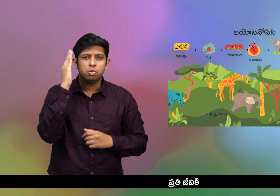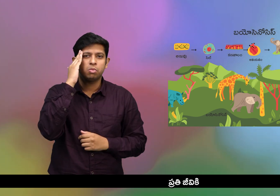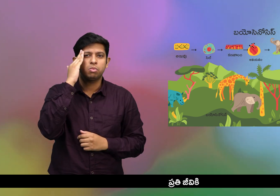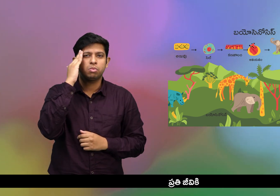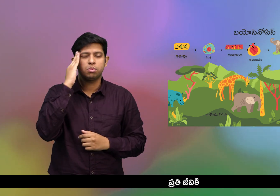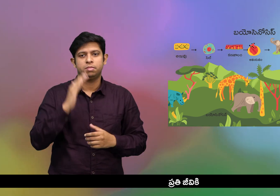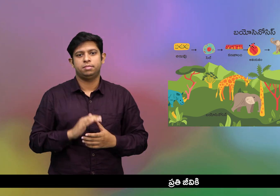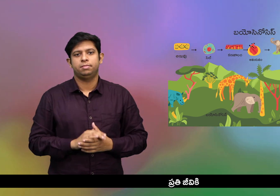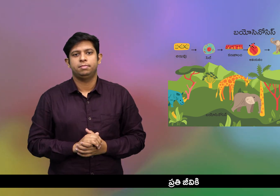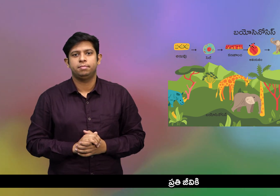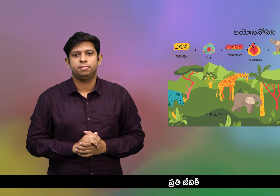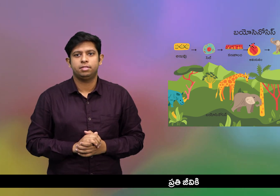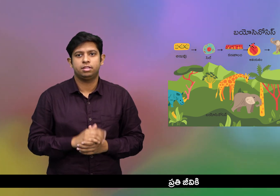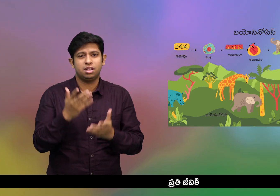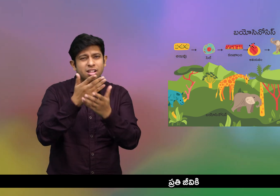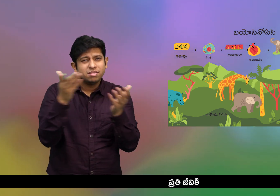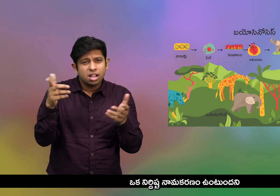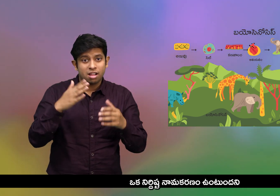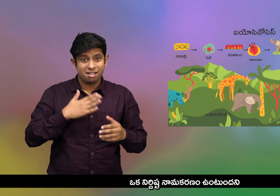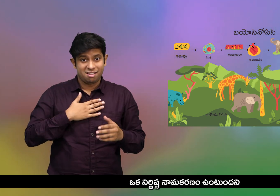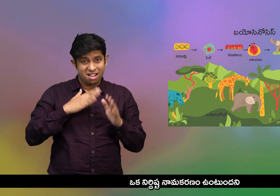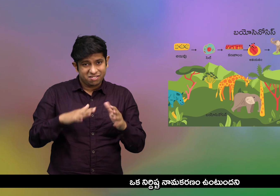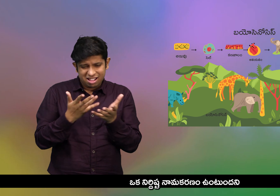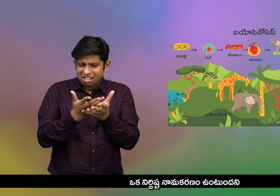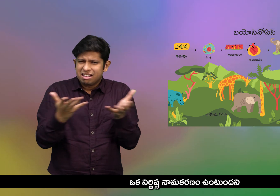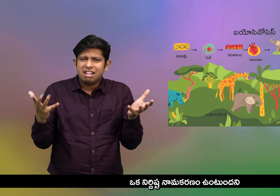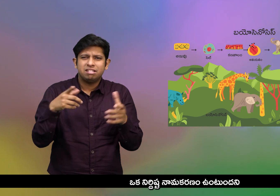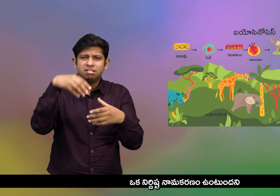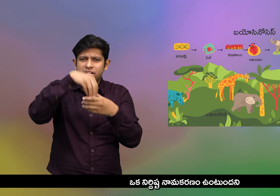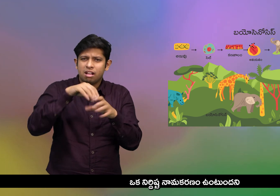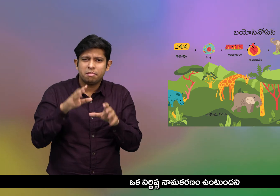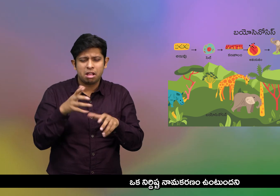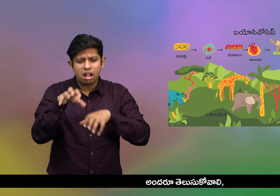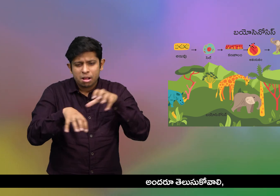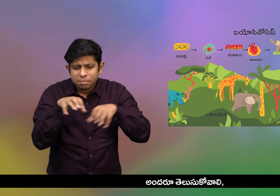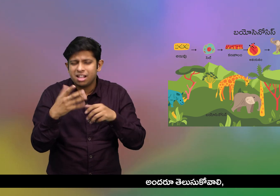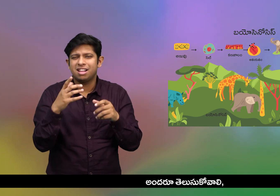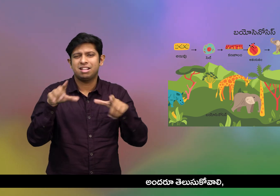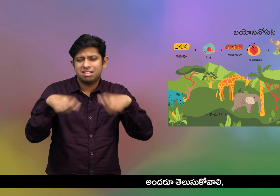ప్రతి జీవికి ఒక నిర్దిష్ట నామకరణం ఉంటుందని అందరూ తెలుసుకోవాలి.